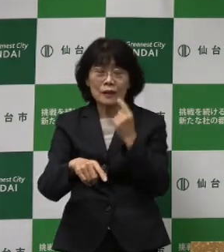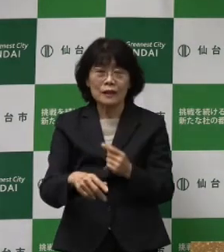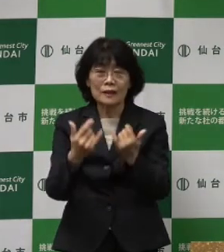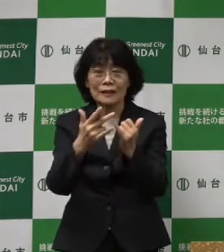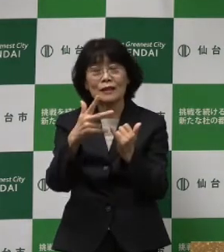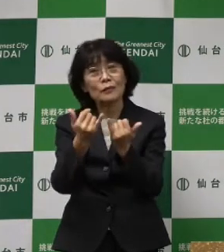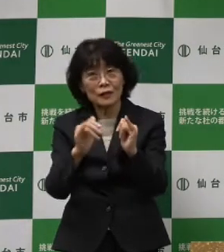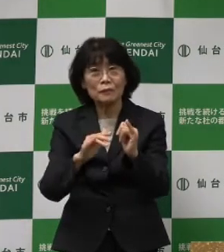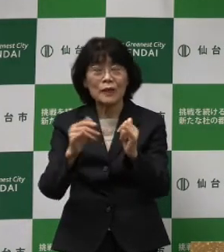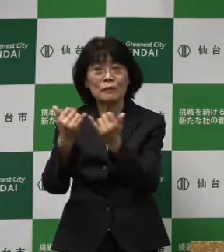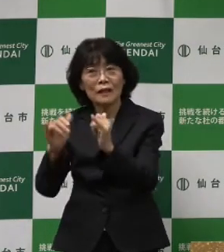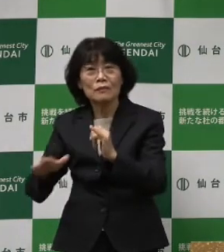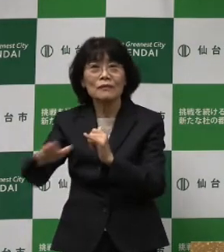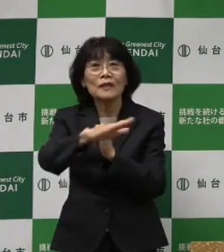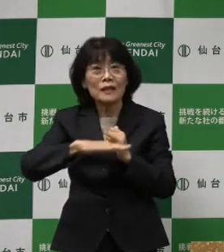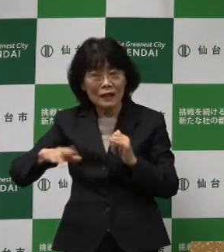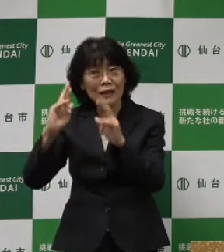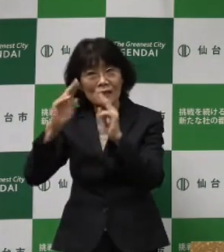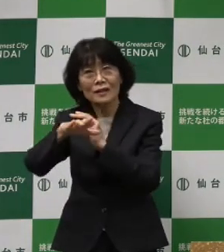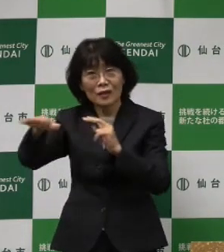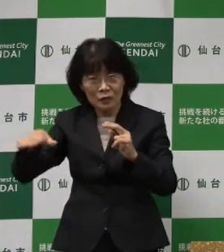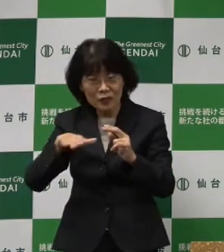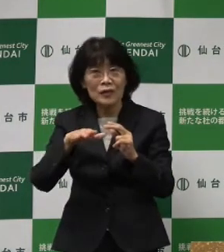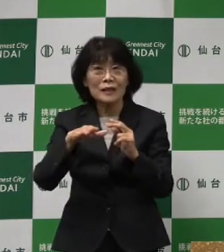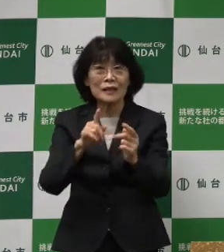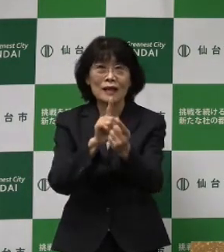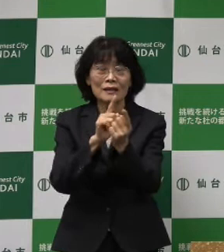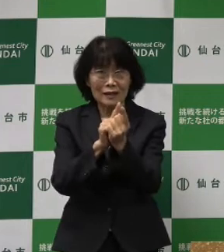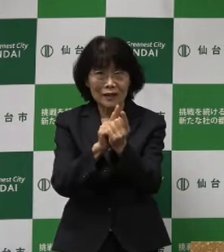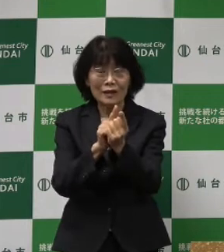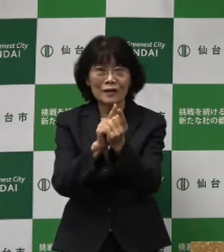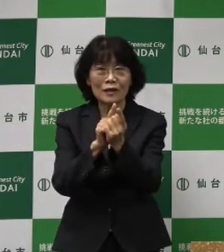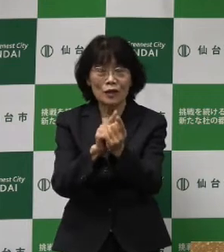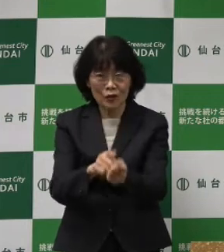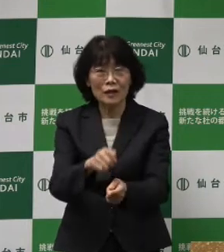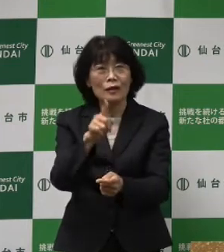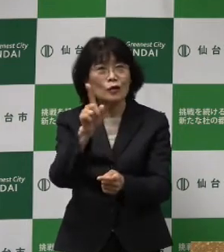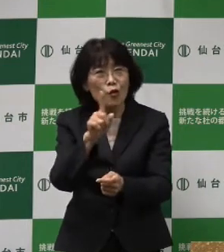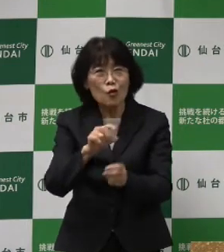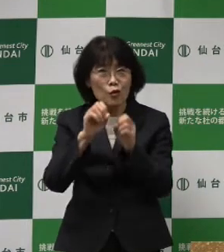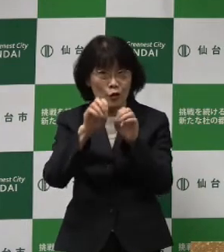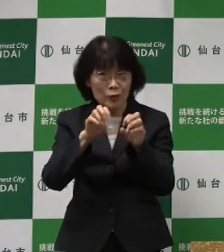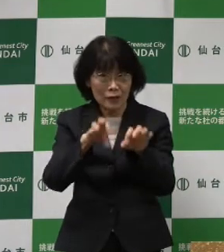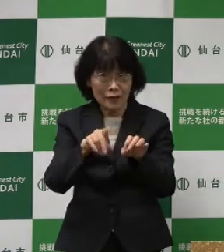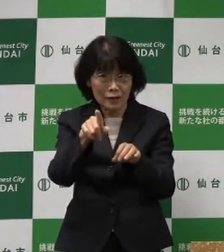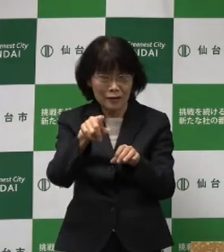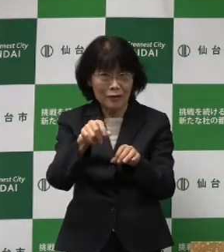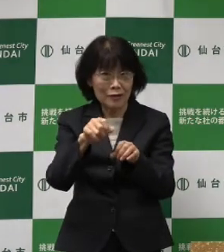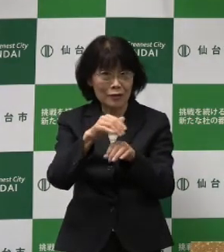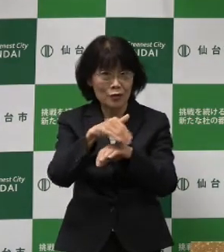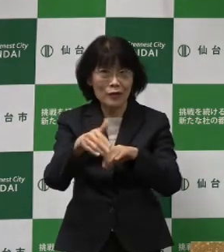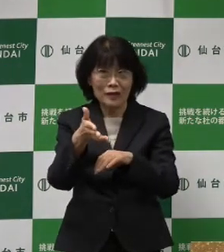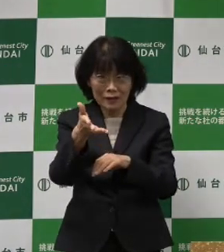てですね、市民について対しては現在忘年会についてどのように呼びかけているか、市民